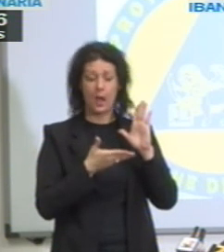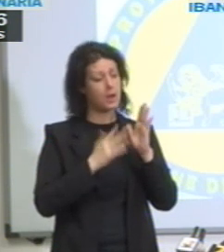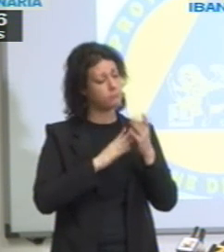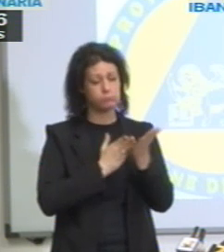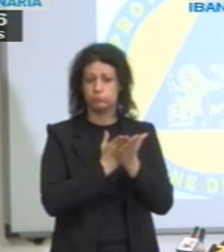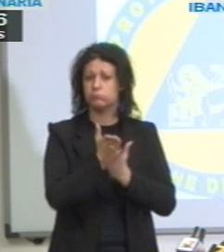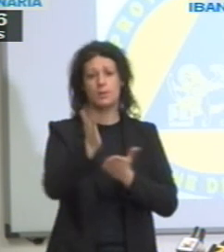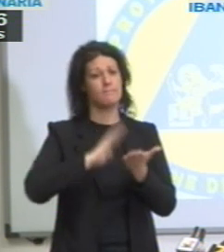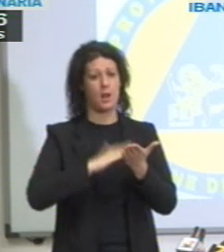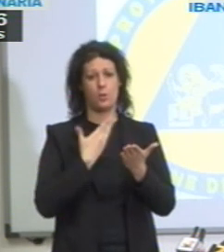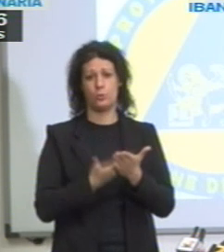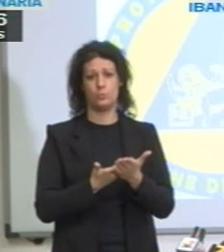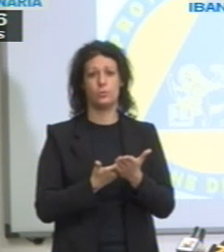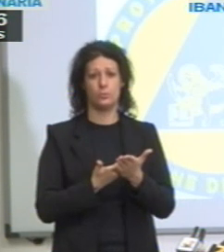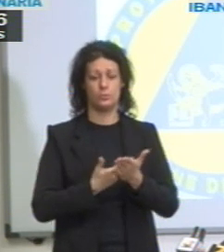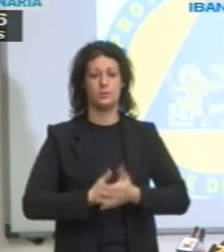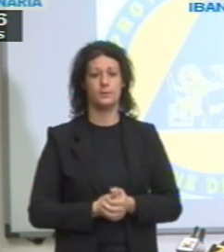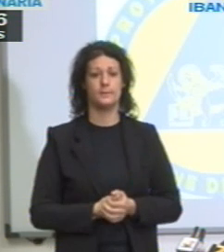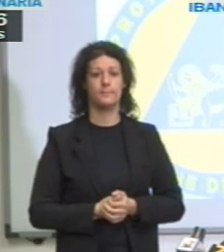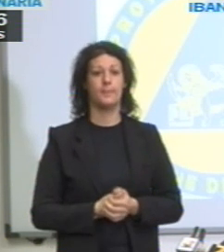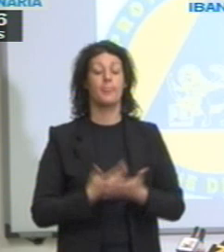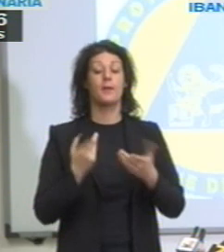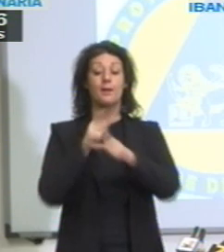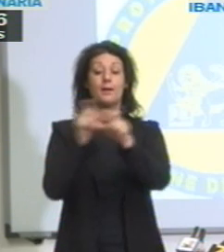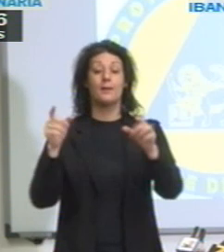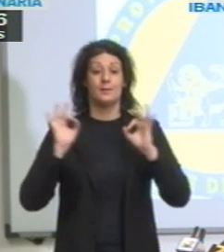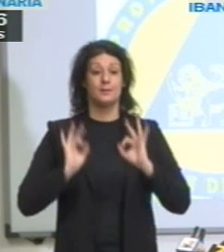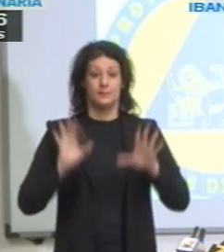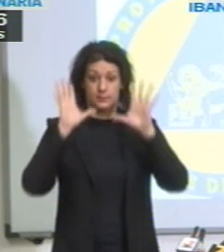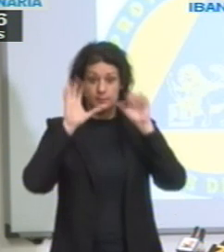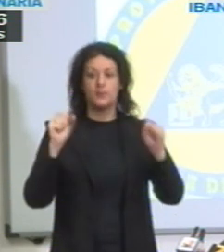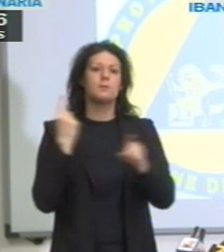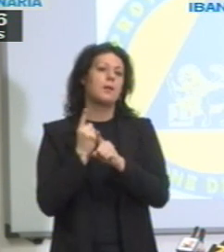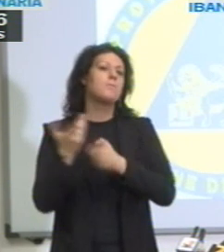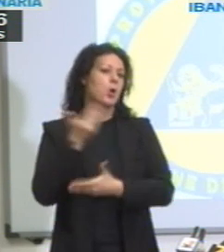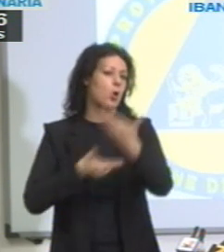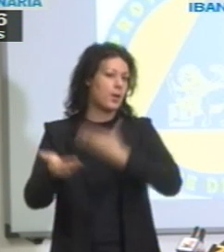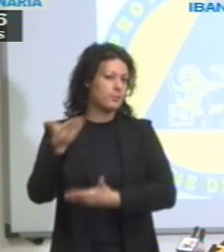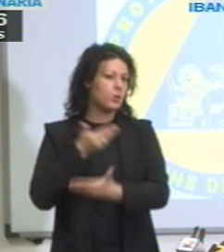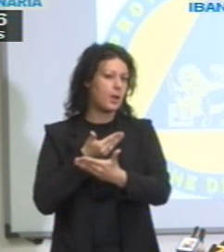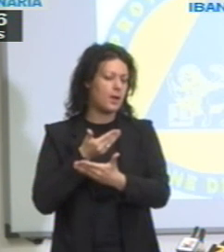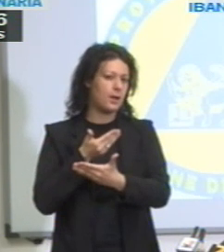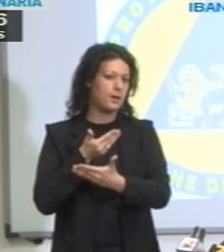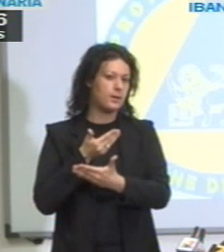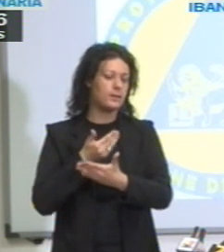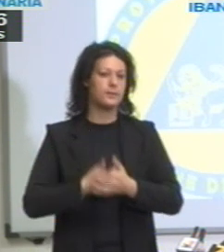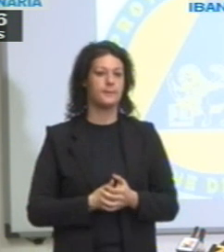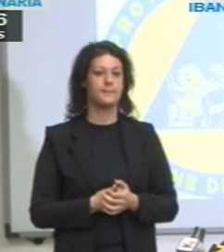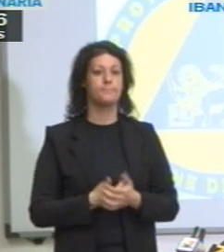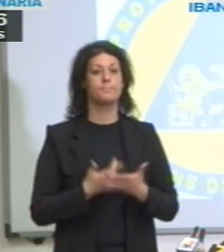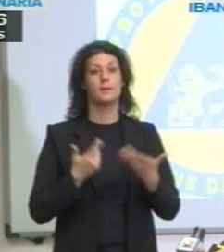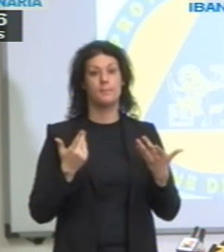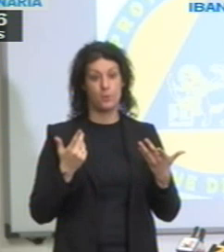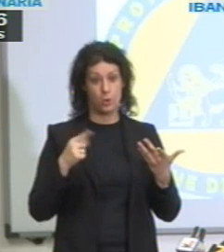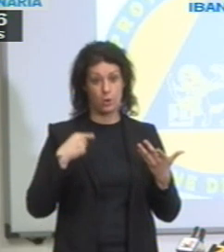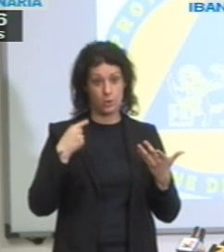vige, e le forze dell'ordine sono assolutamente collaborative, e dopodiché rendiamoci conto che 400